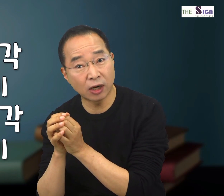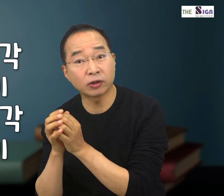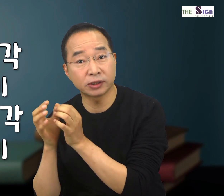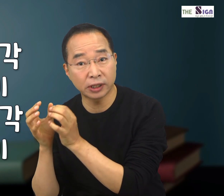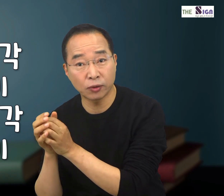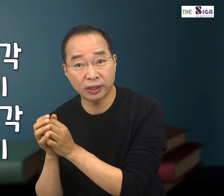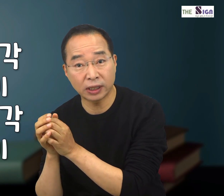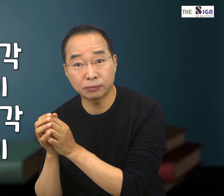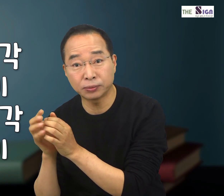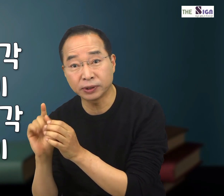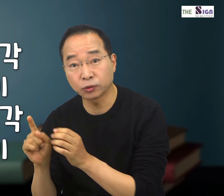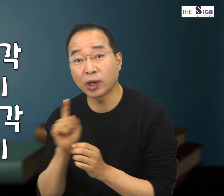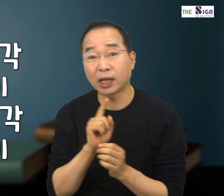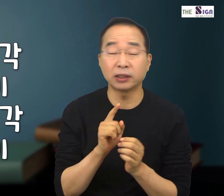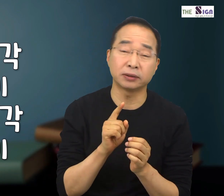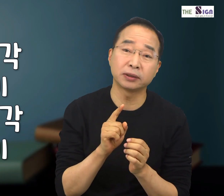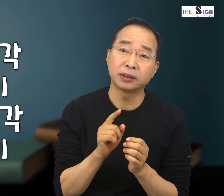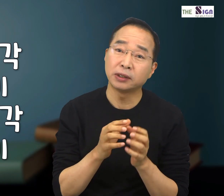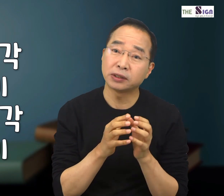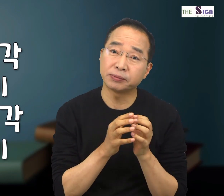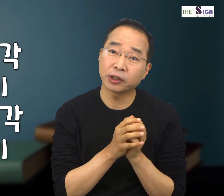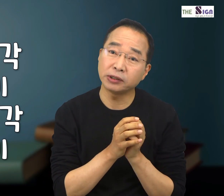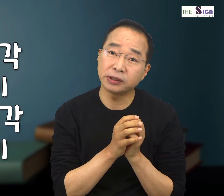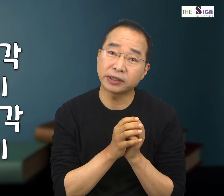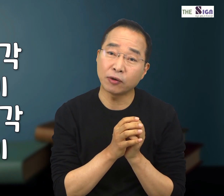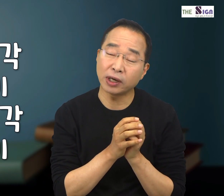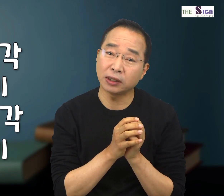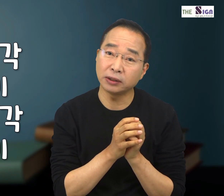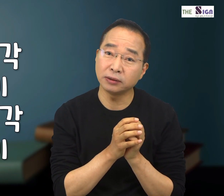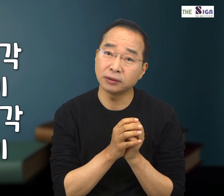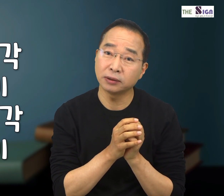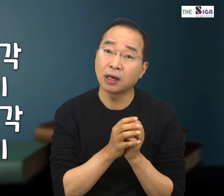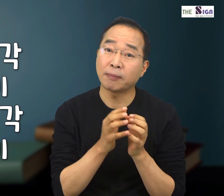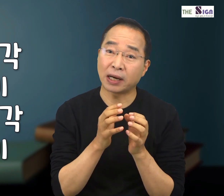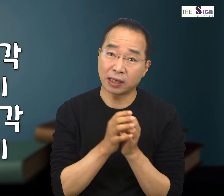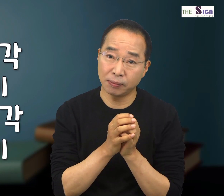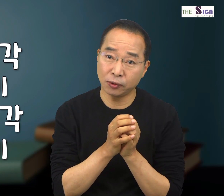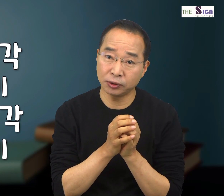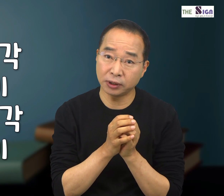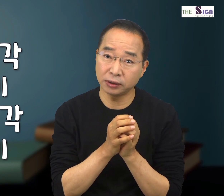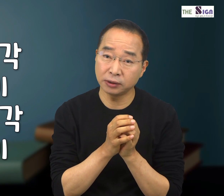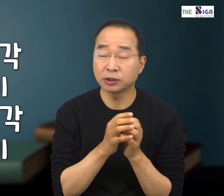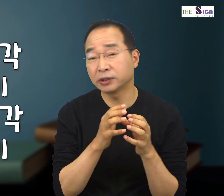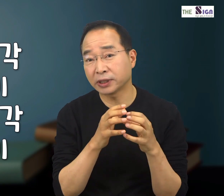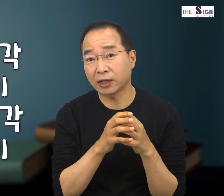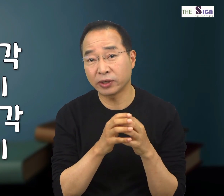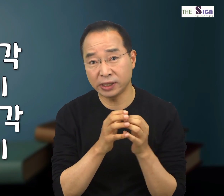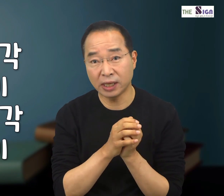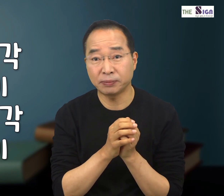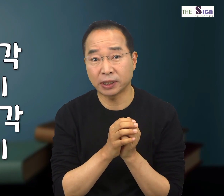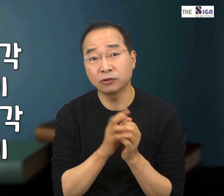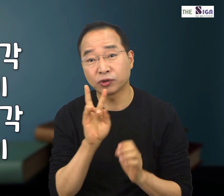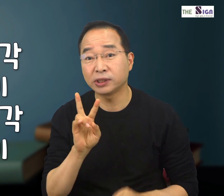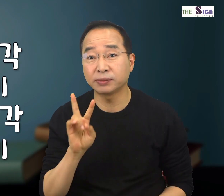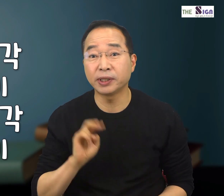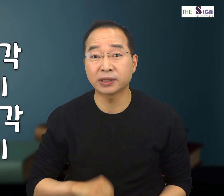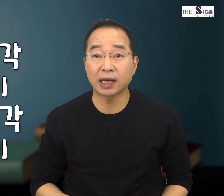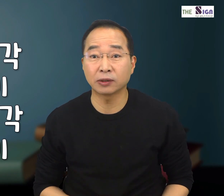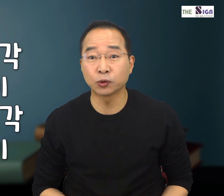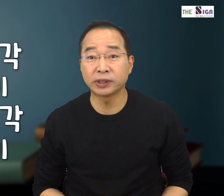어떻게 사용하느냐는 부분이고, 또 하나는 지금 청인들이 사용하는 바라보는 그 단어의 이해입니다. 이 두 가지 측면이 다